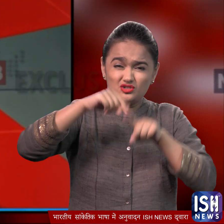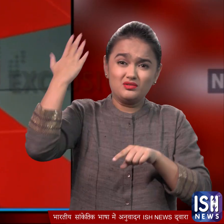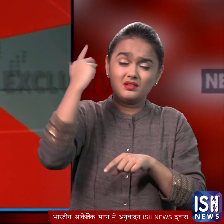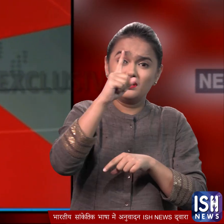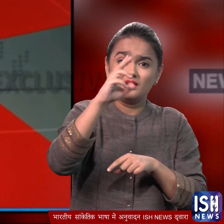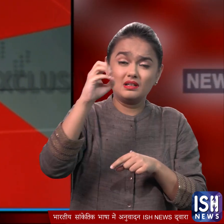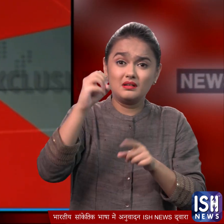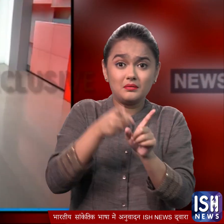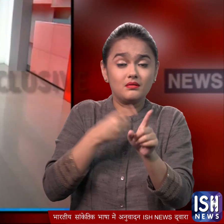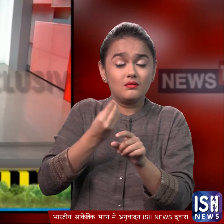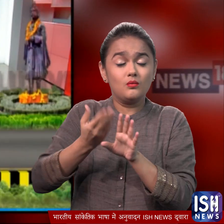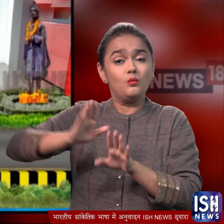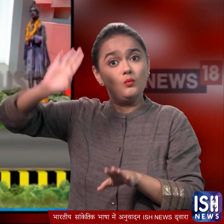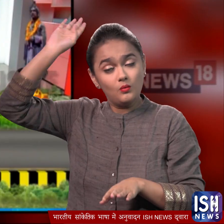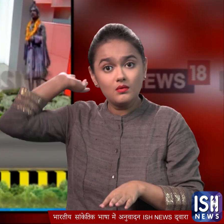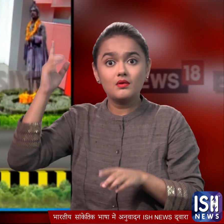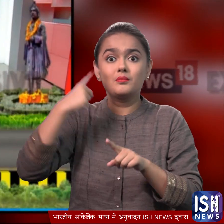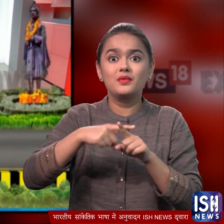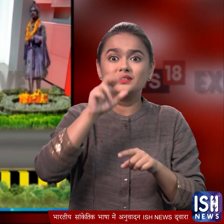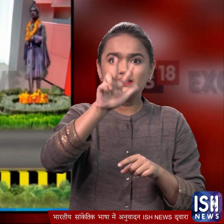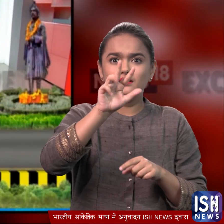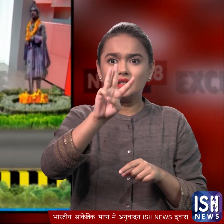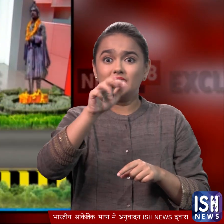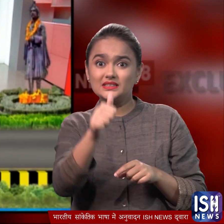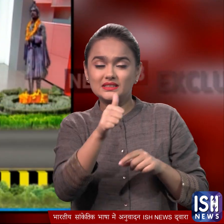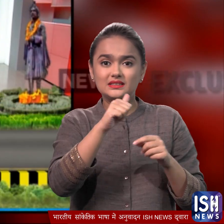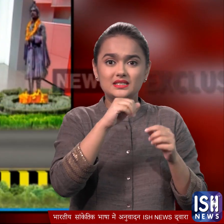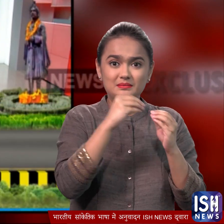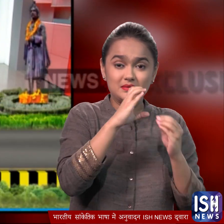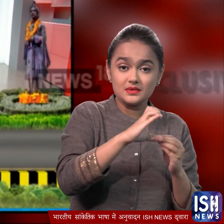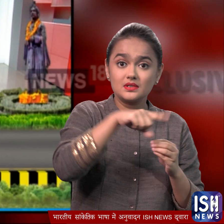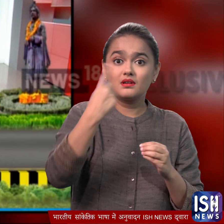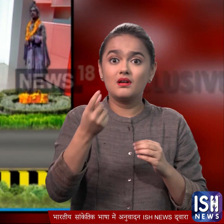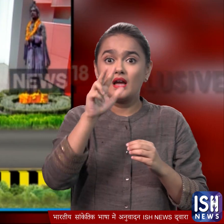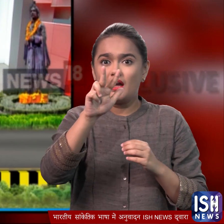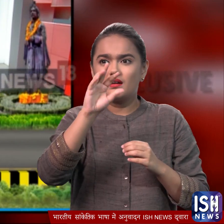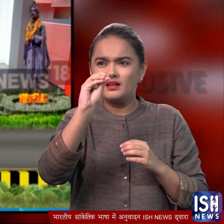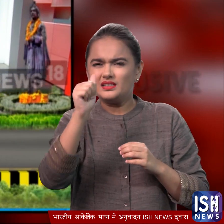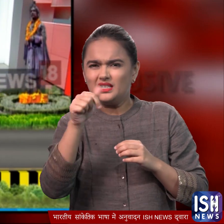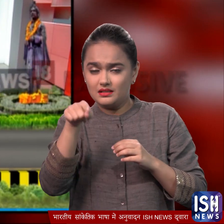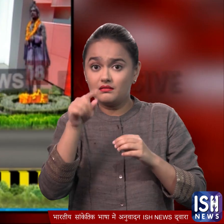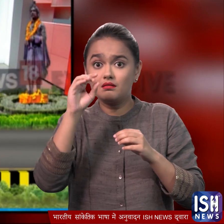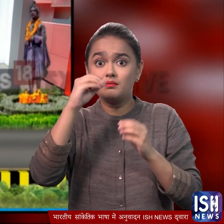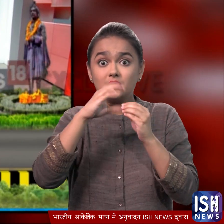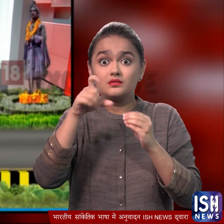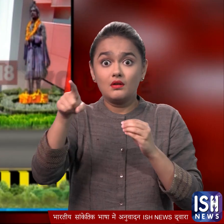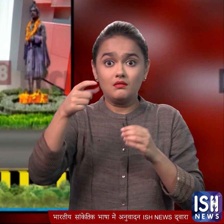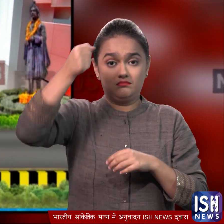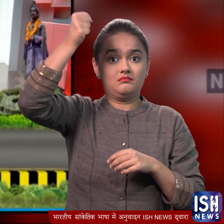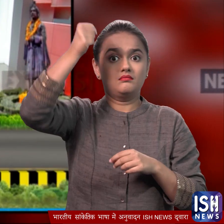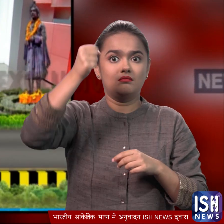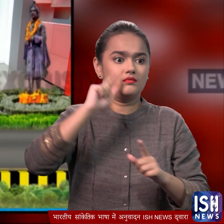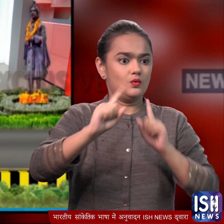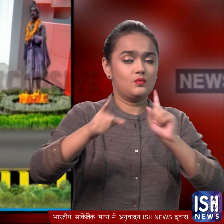1200 साल पुराना है और ऐतिहासिक दस्तावेजों के मुताबिक 836 ईस्वी से 885 ईस्वी तक उन्होंने राज